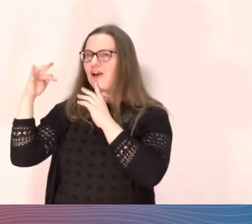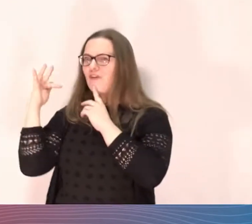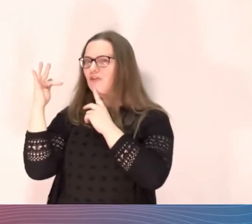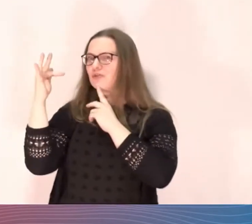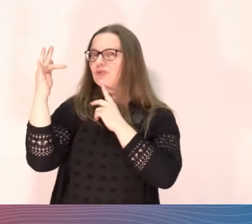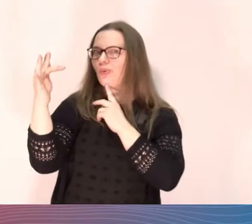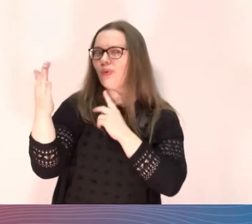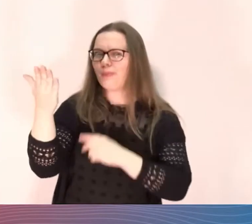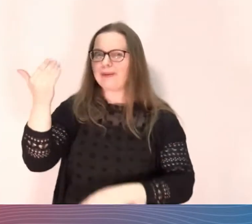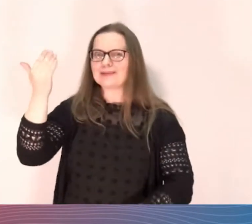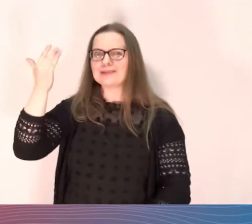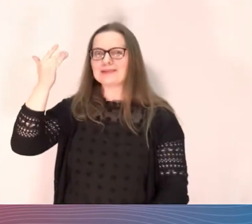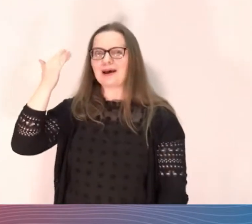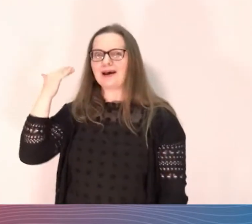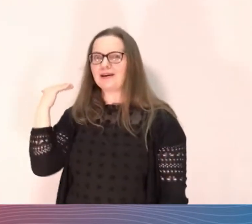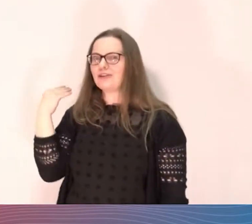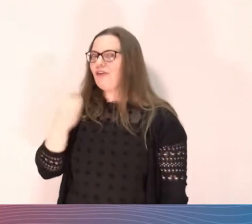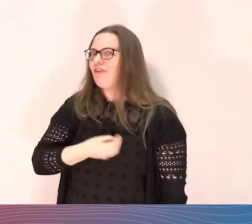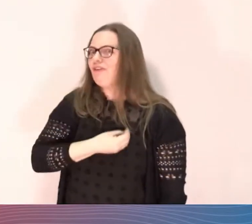obras.